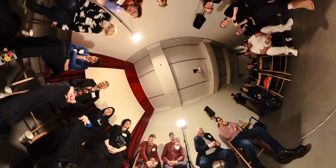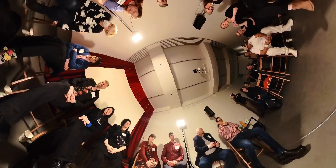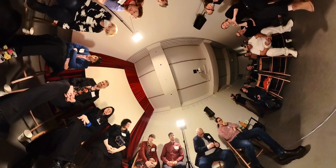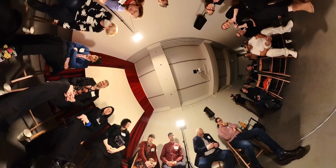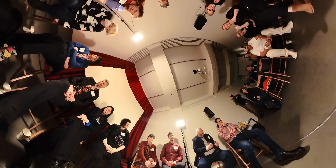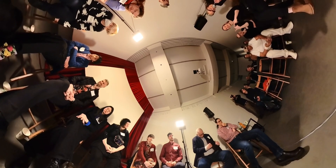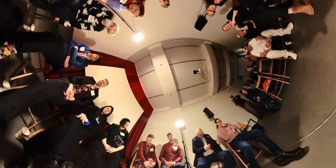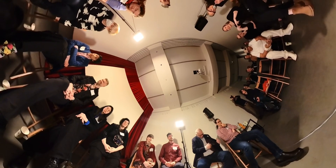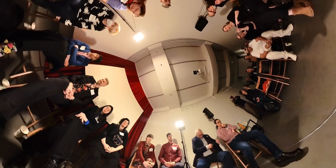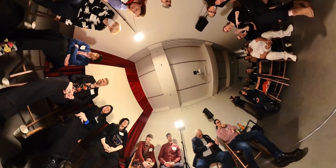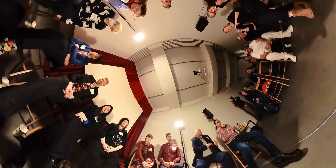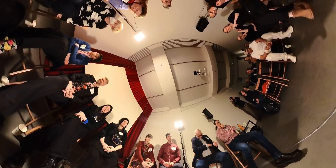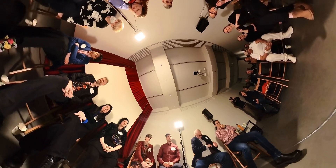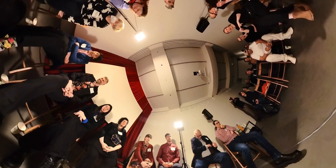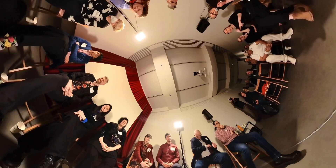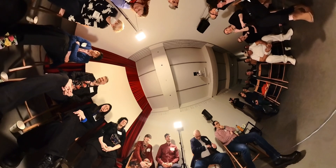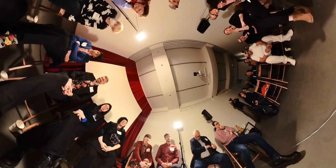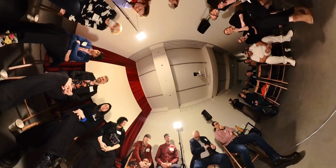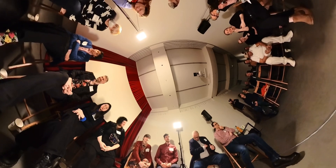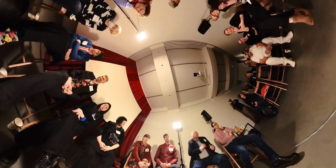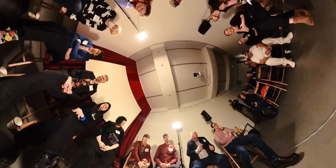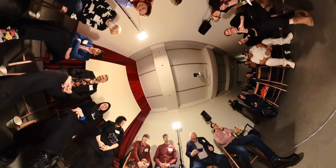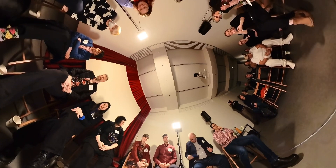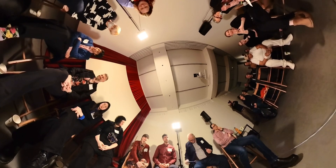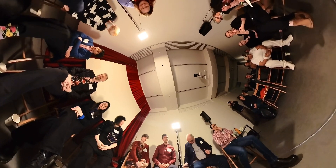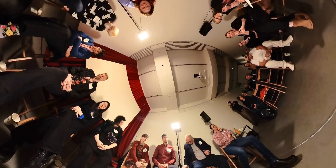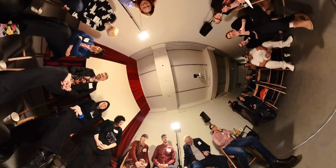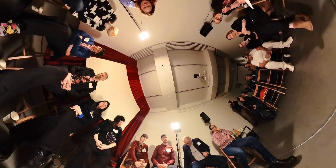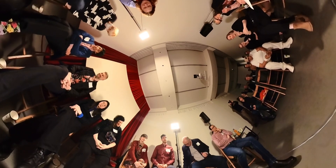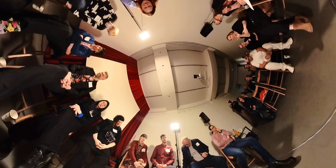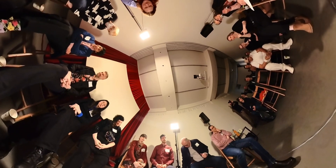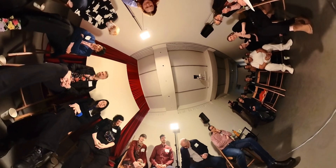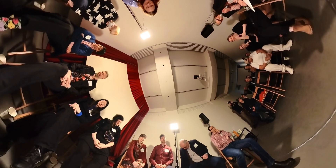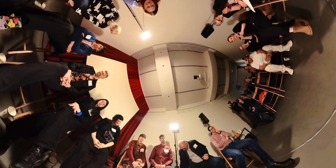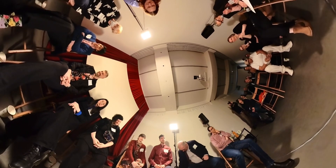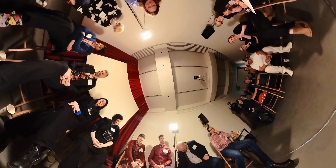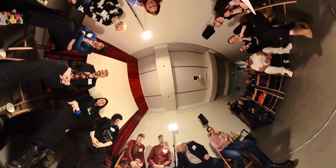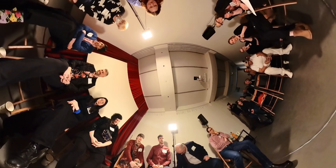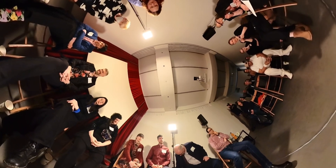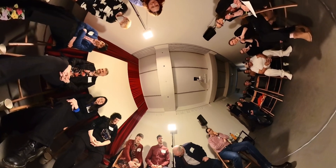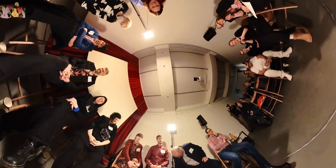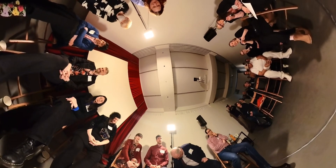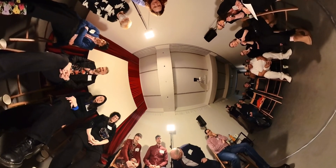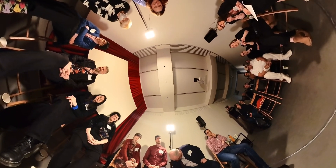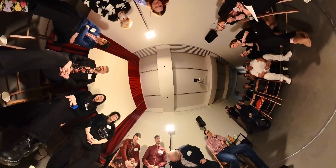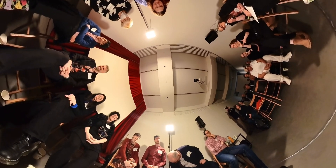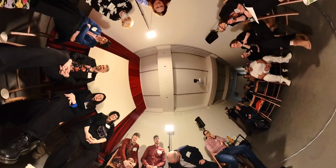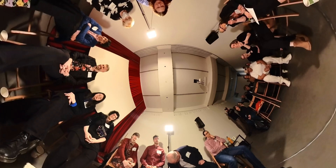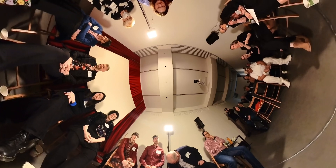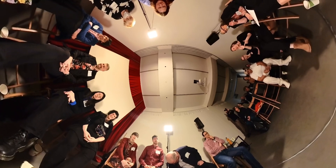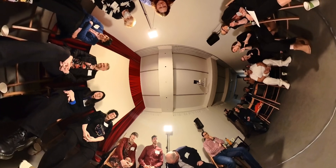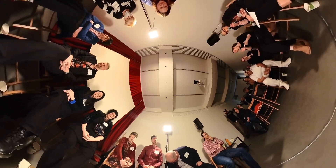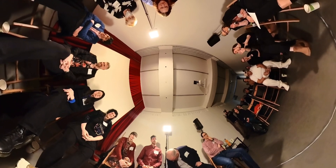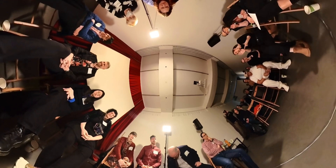jsem se chtěla trošku zastavit u těch dvou svých nebo vašich vlastně filmů, protože mě na tom